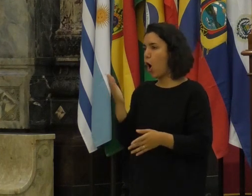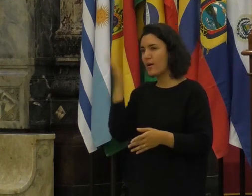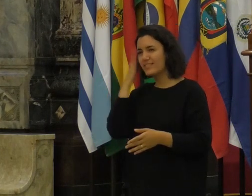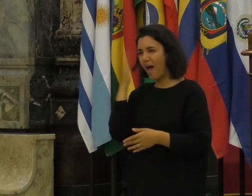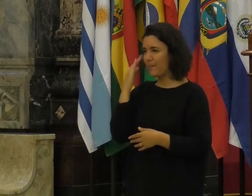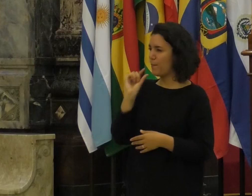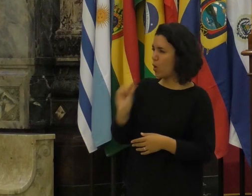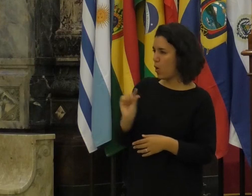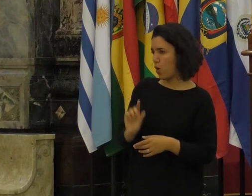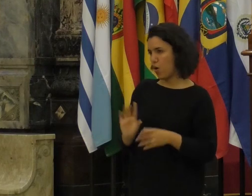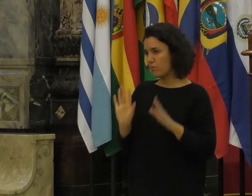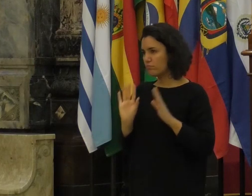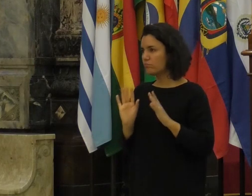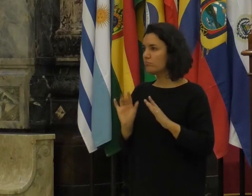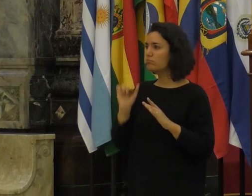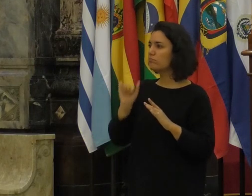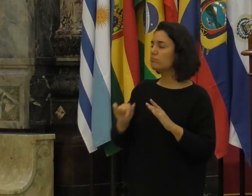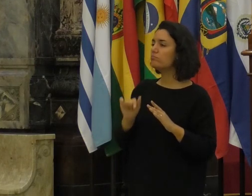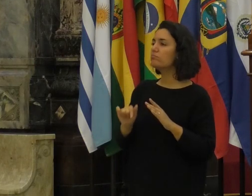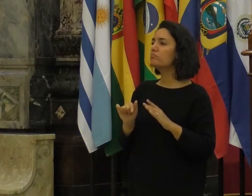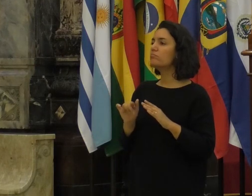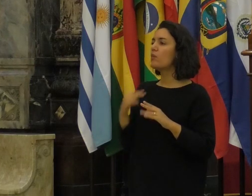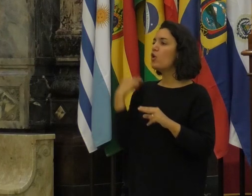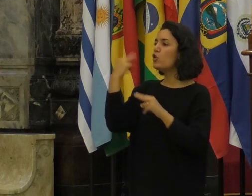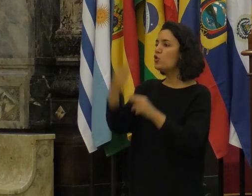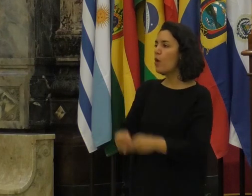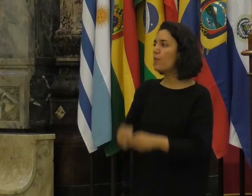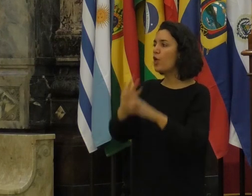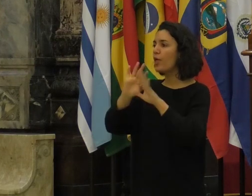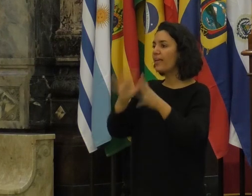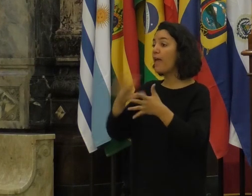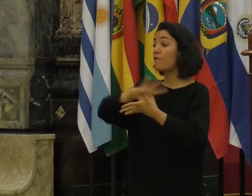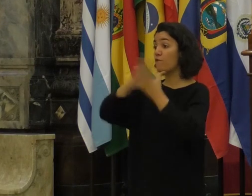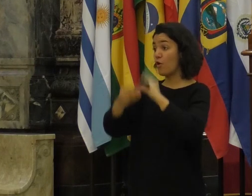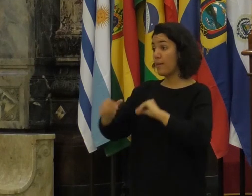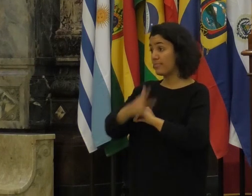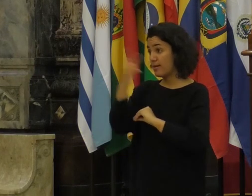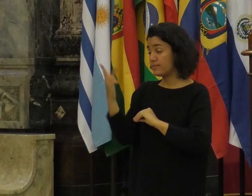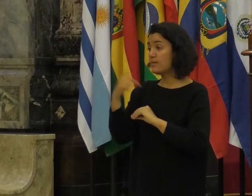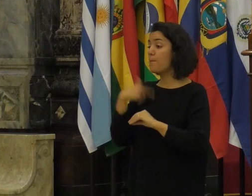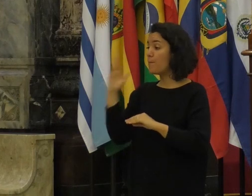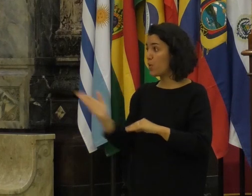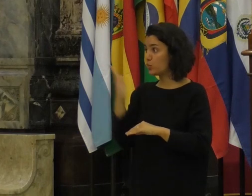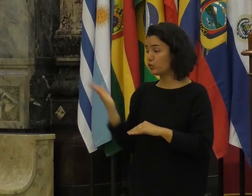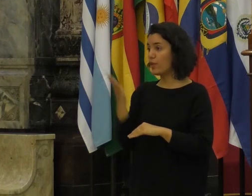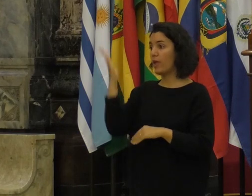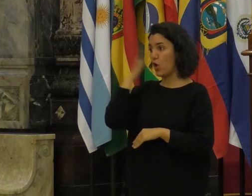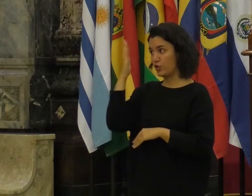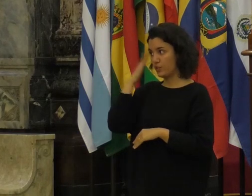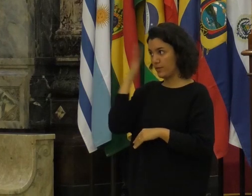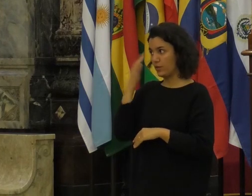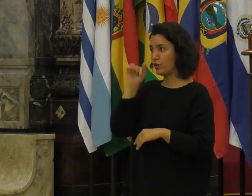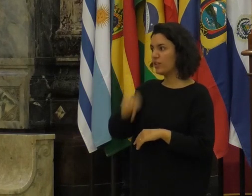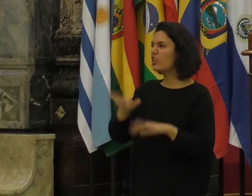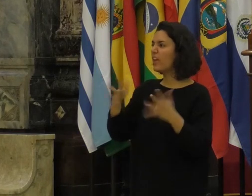por ejemplo, es la denominada de modo 3 de producción de conocimiento. Esto